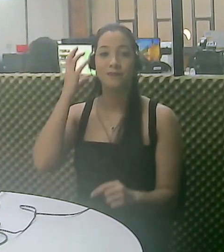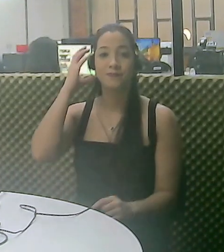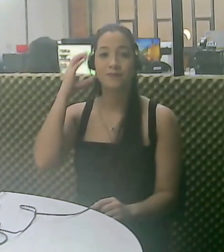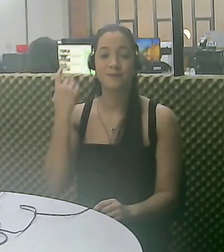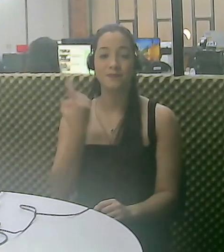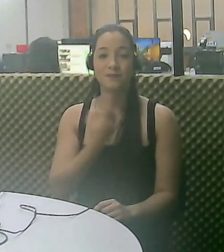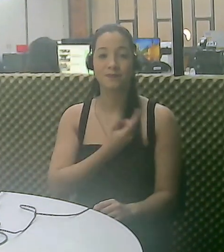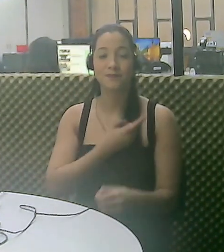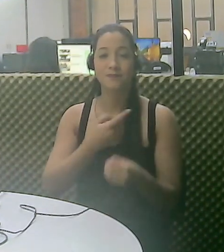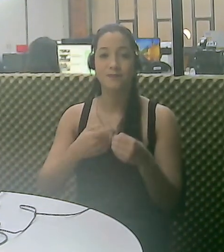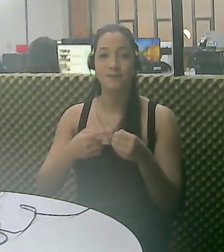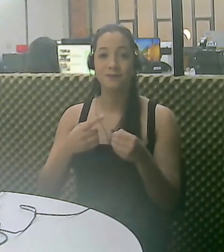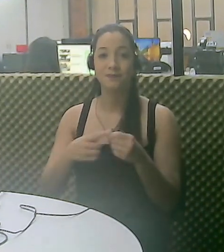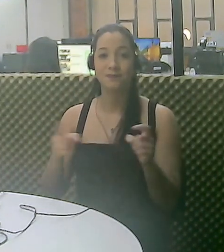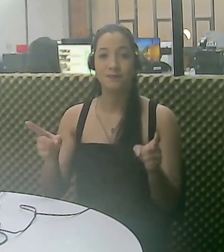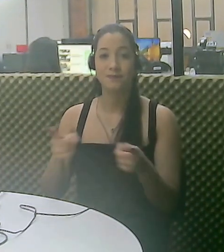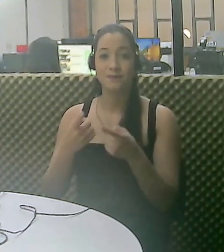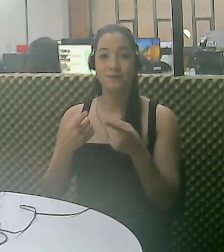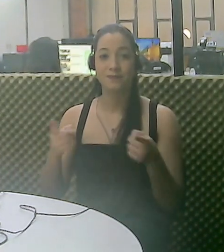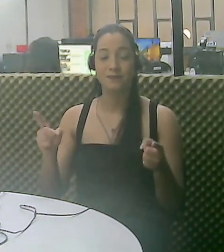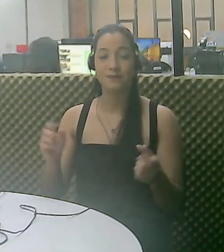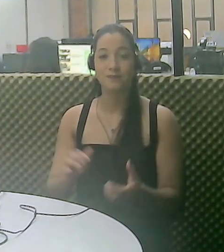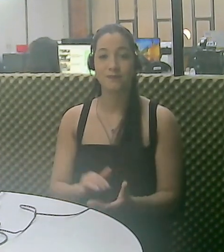Rádio Nossa Cidade.